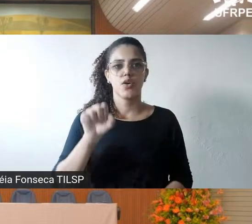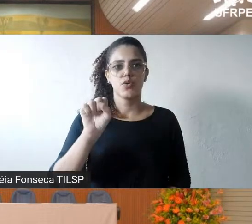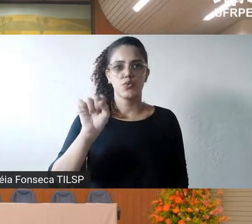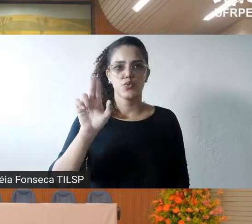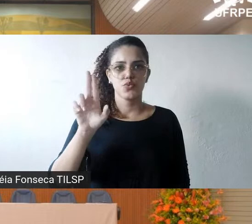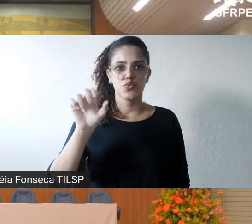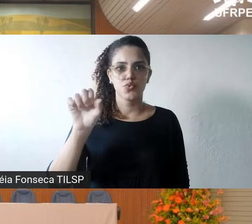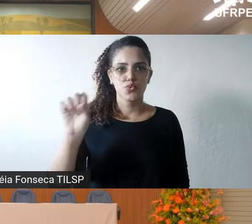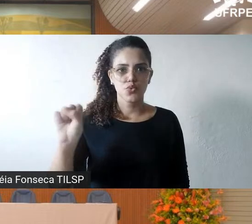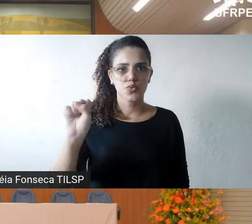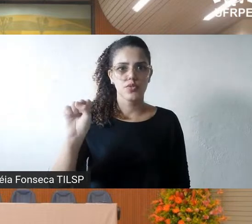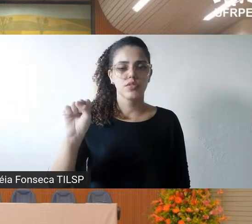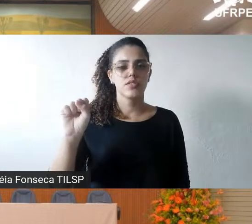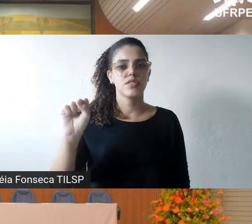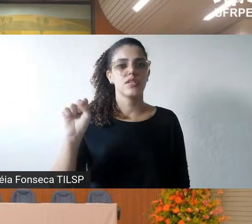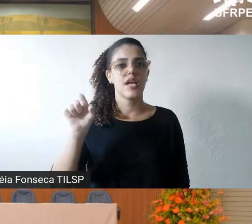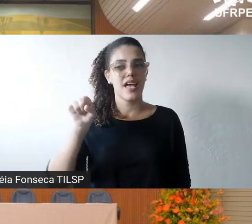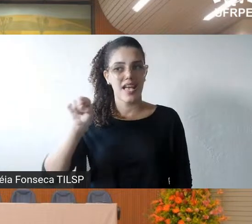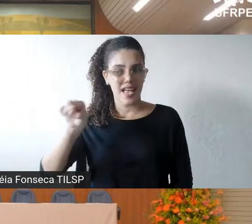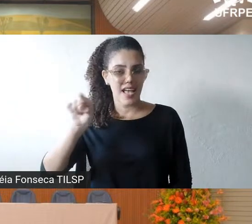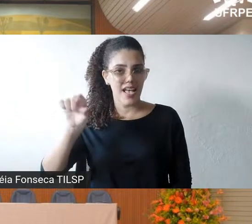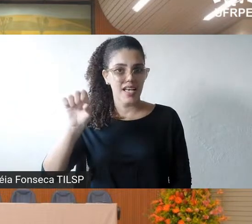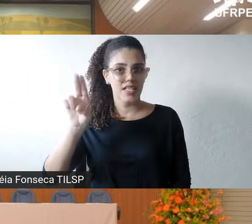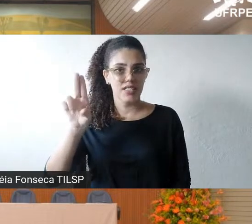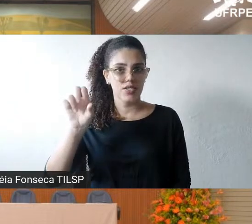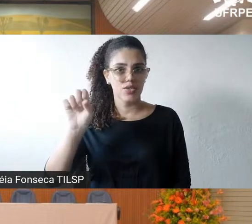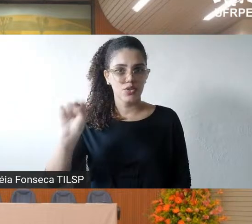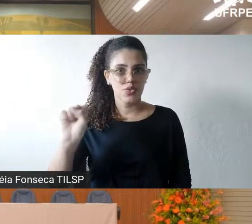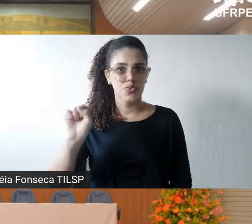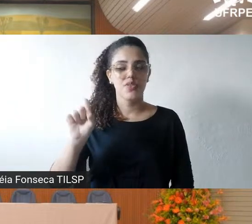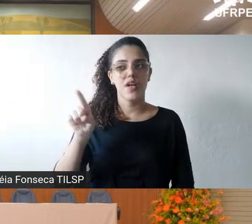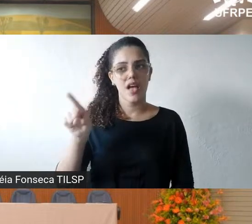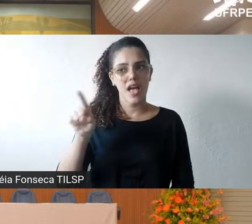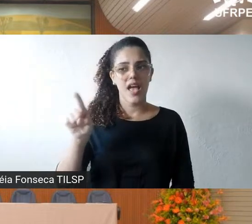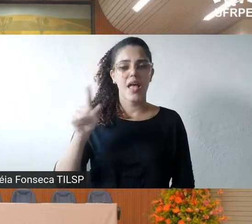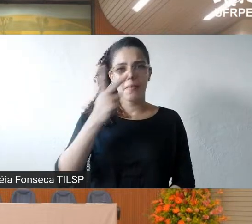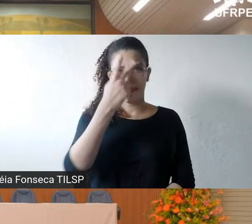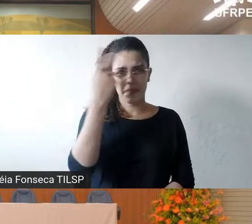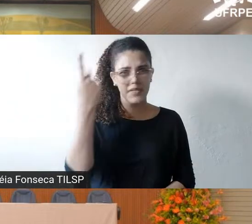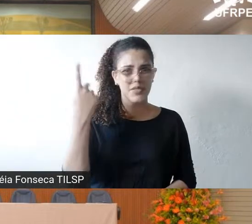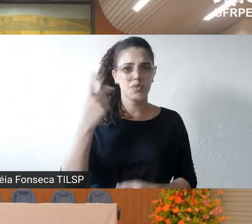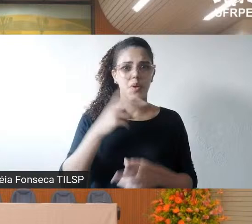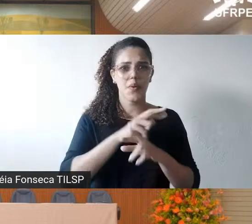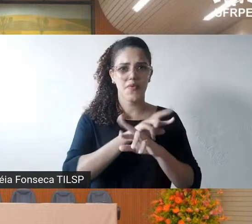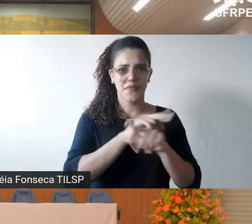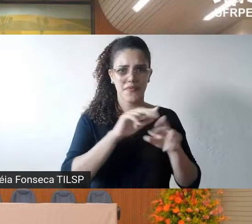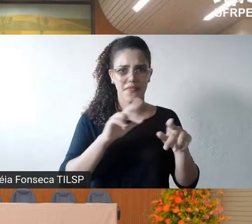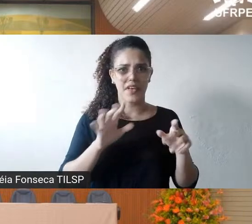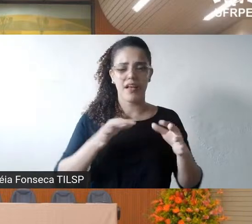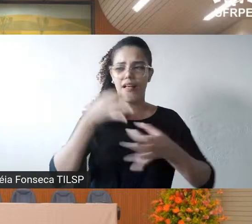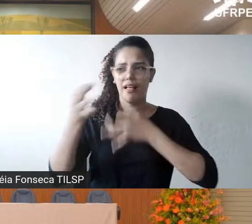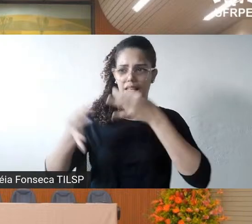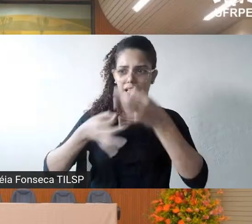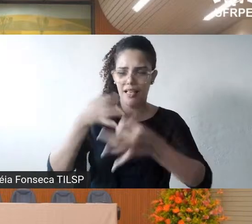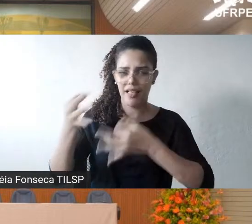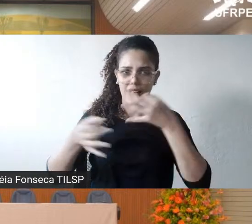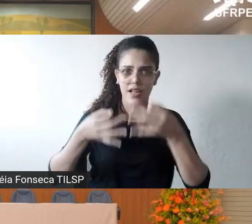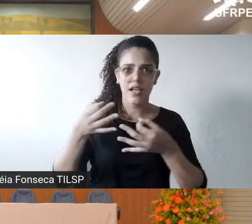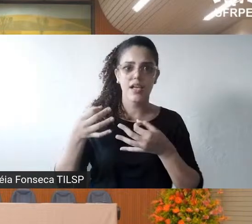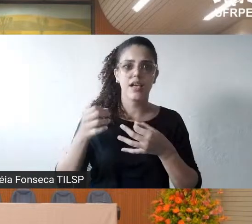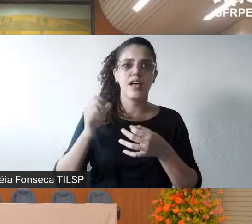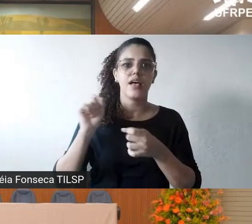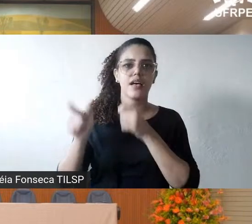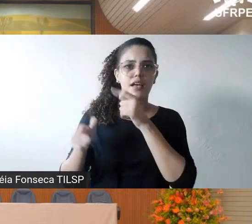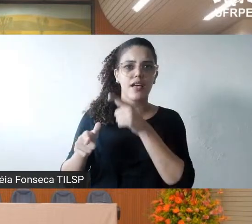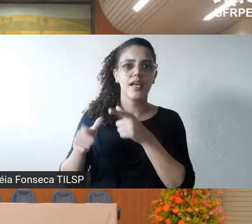do mundo. Se não fosse o SUS, por mais criticado, por mais falta de investimento que tenha, nós estaríamos